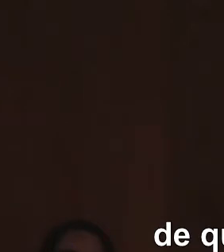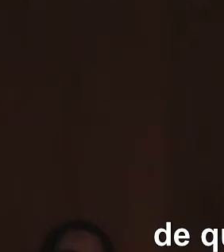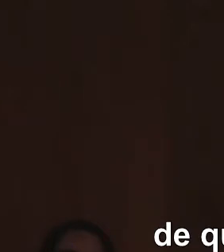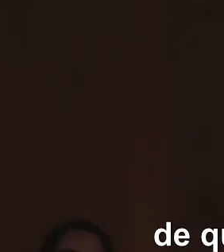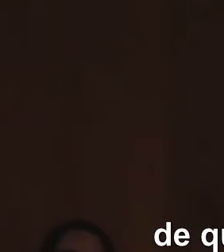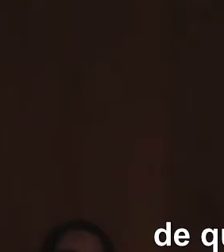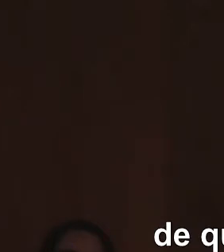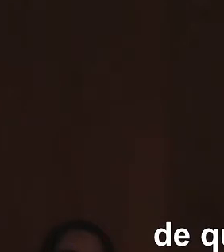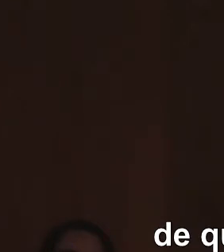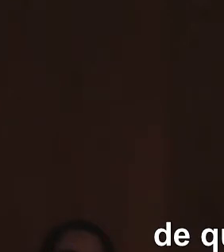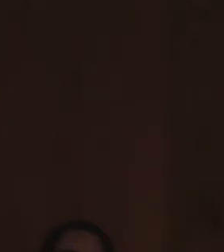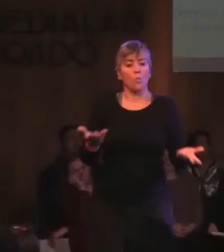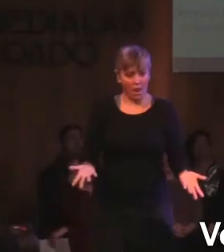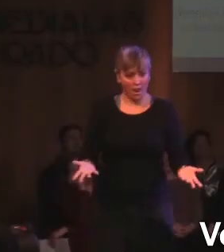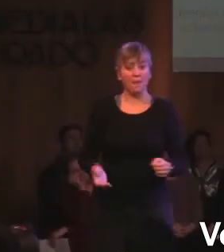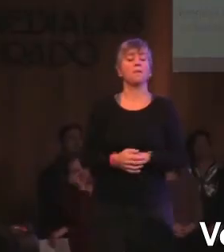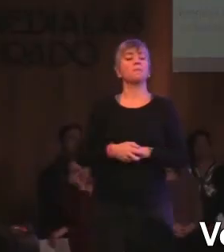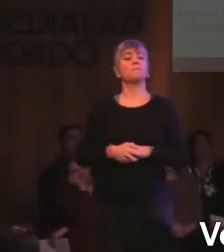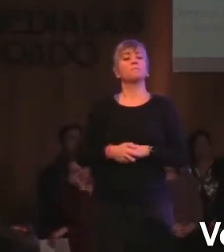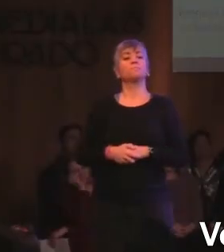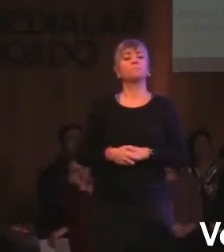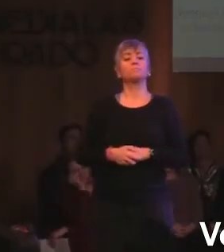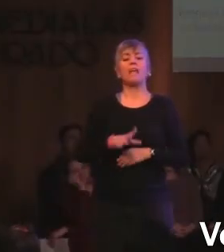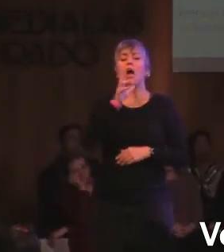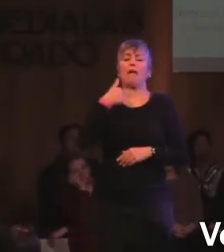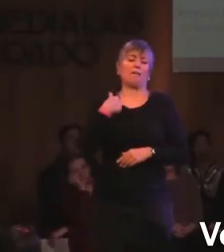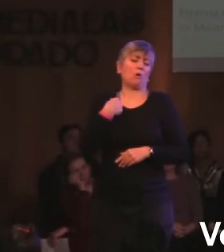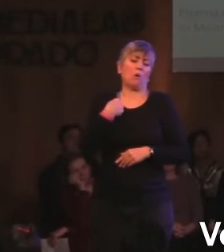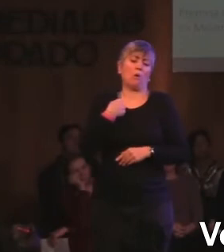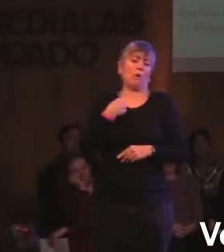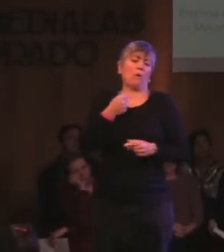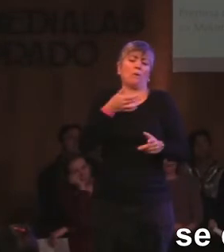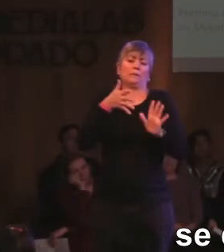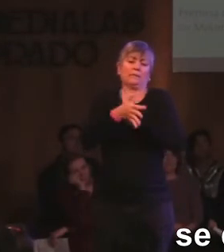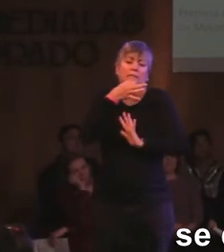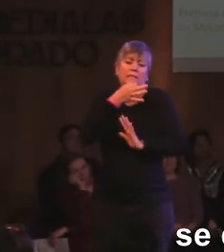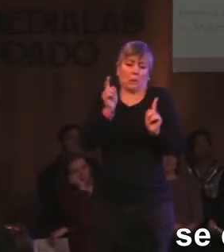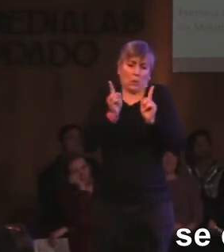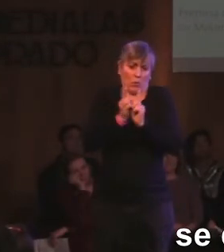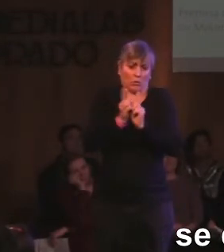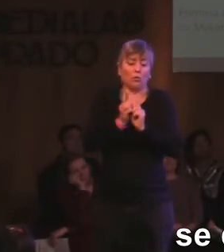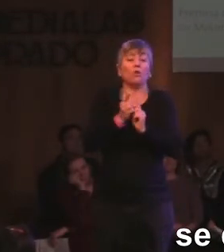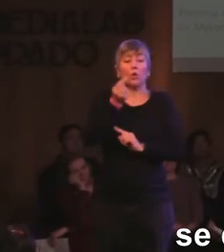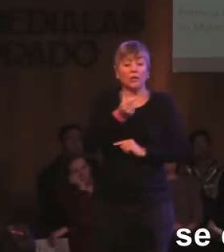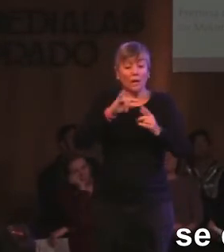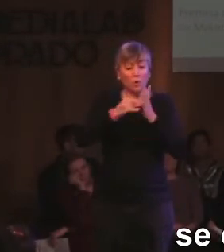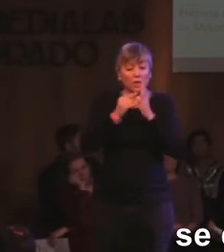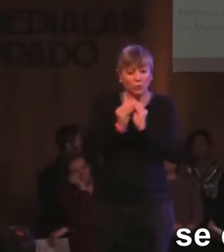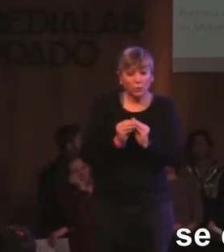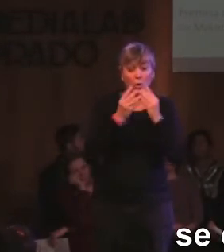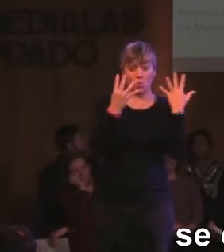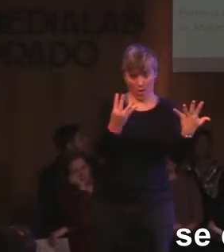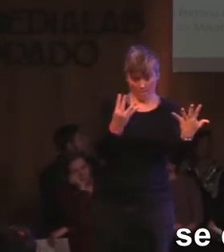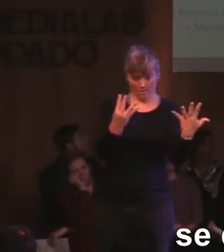o qué proyectos podíamos desarrollar. Voy a hacer una pincelada sobre una selección. Se desarrollaron 9 proyectos y